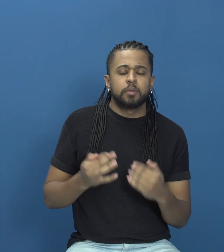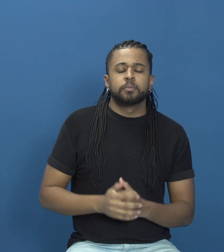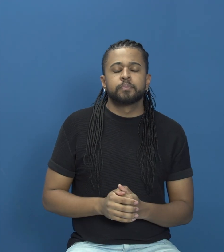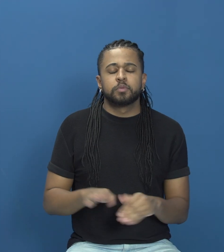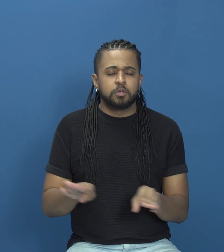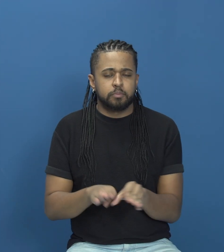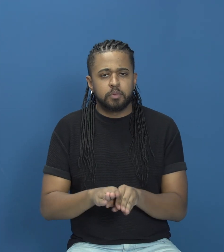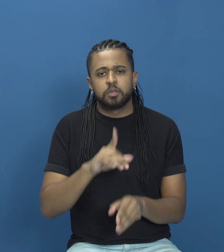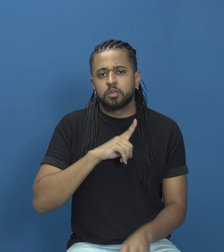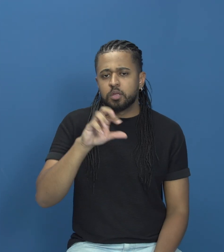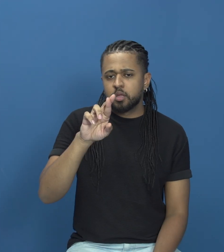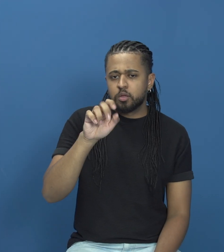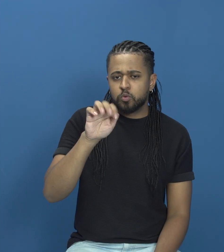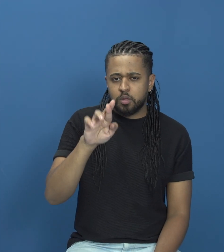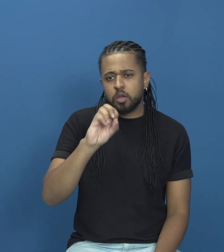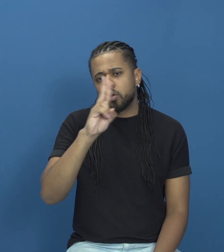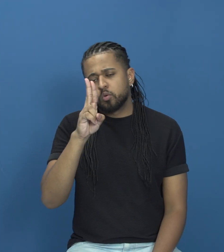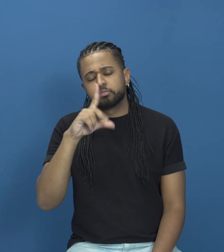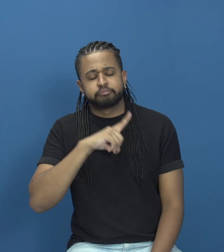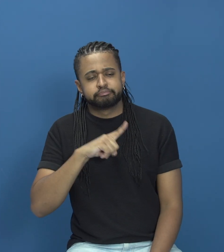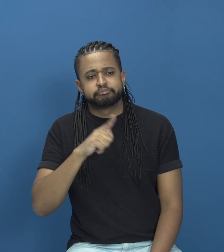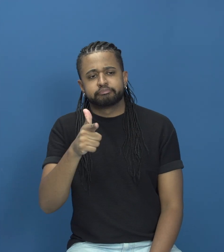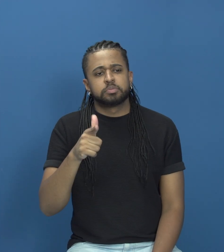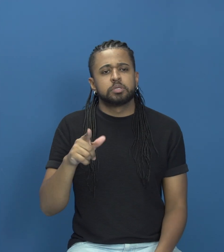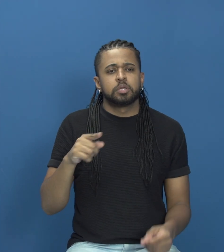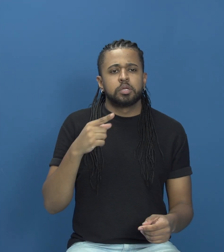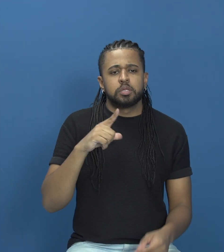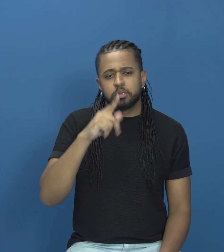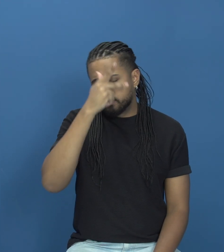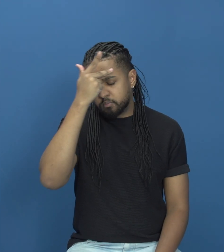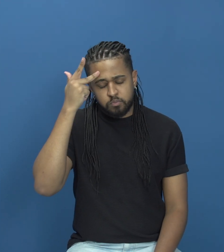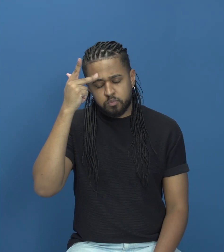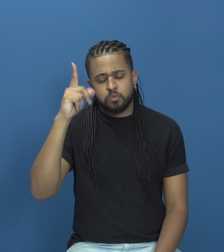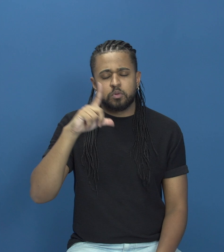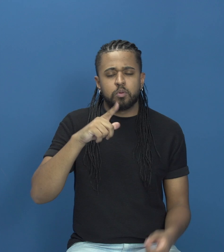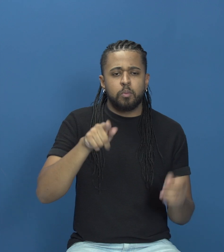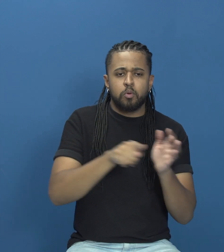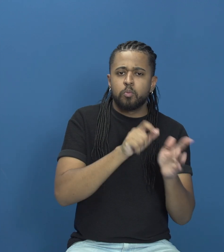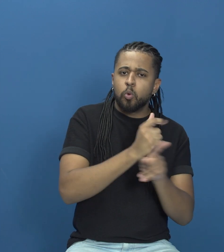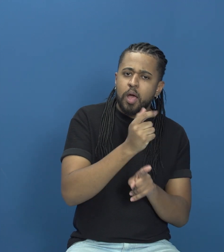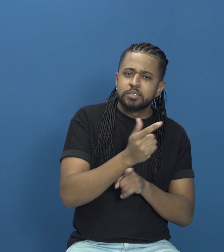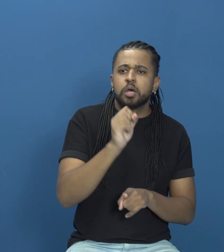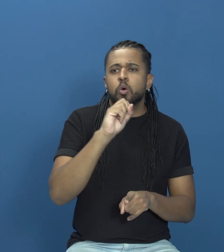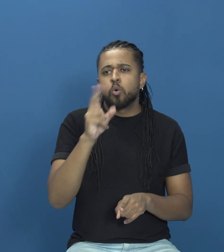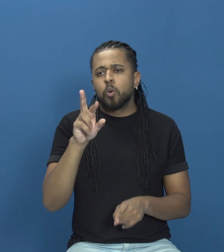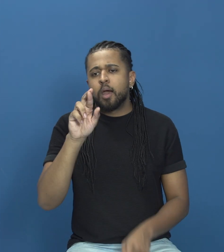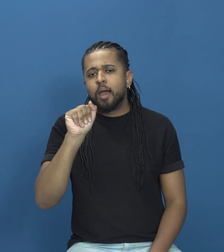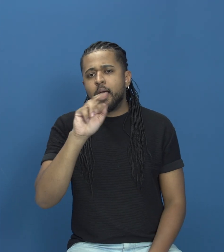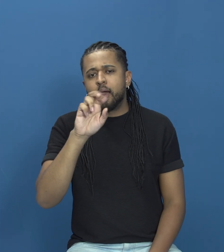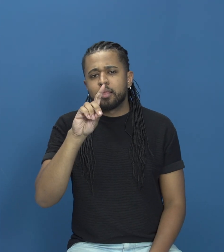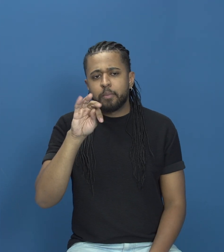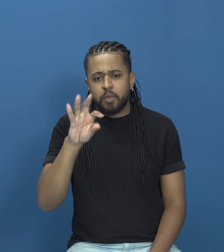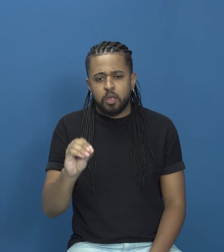a título regular ou eventual, inclusive aqueles provenientes de locação ou arrendamento de